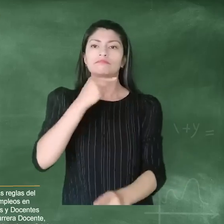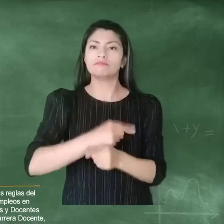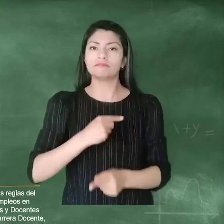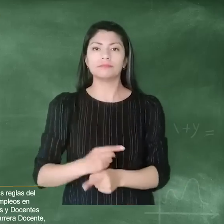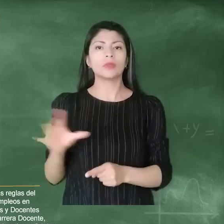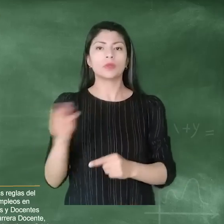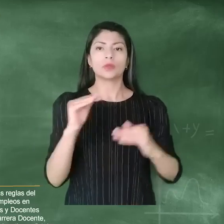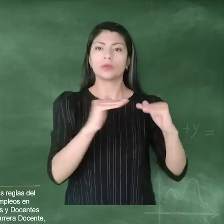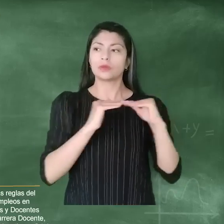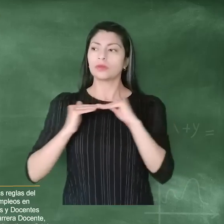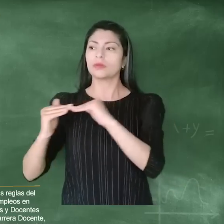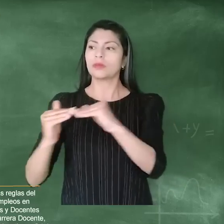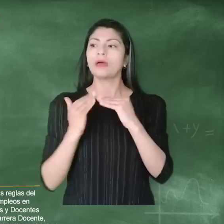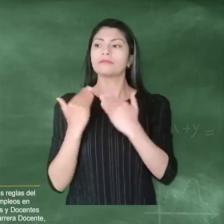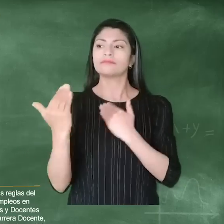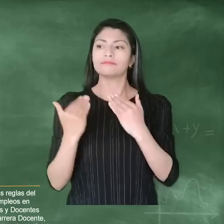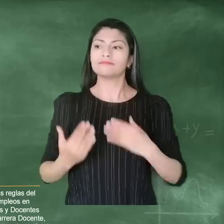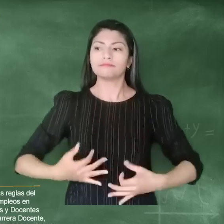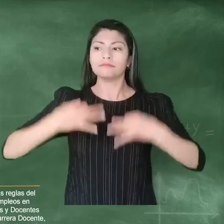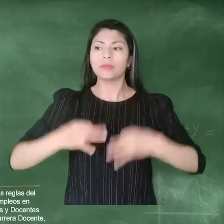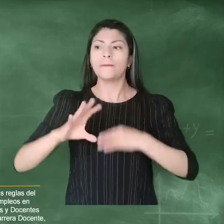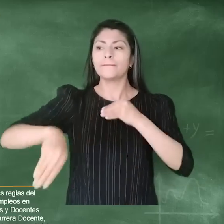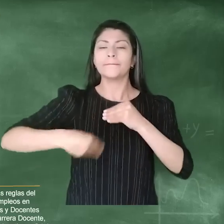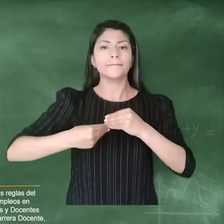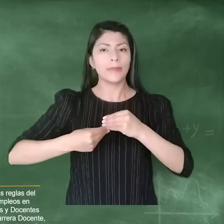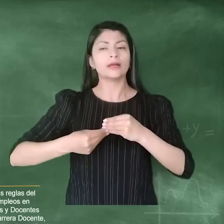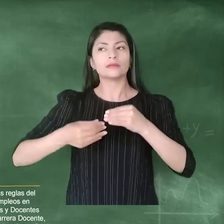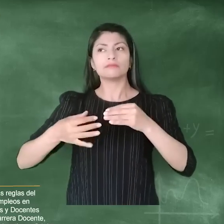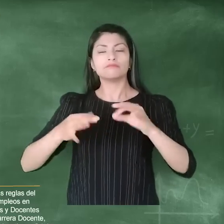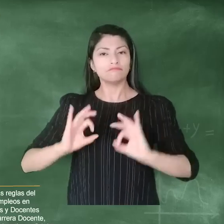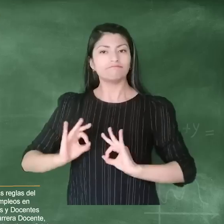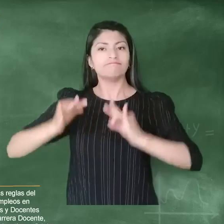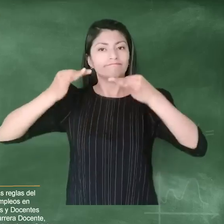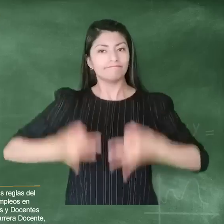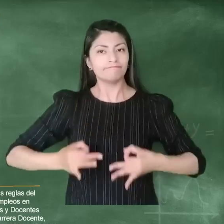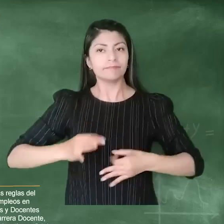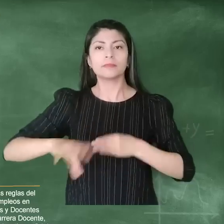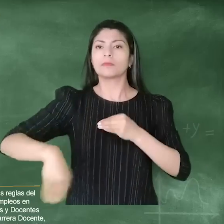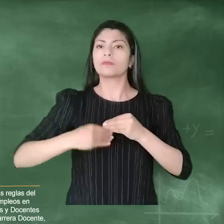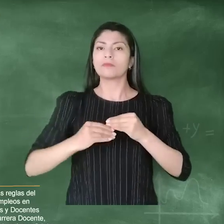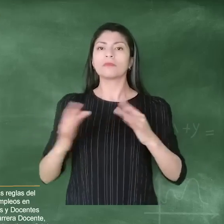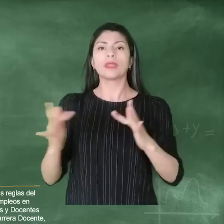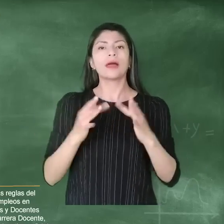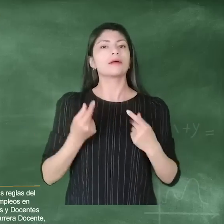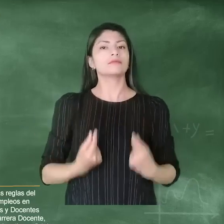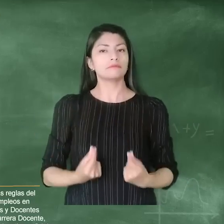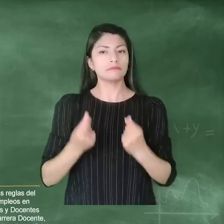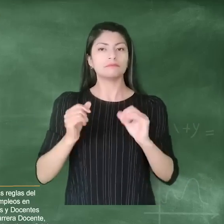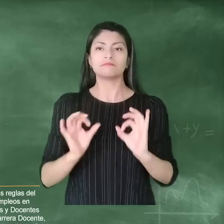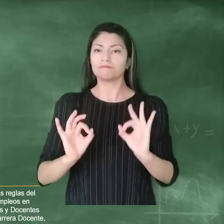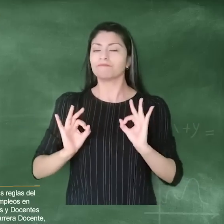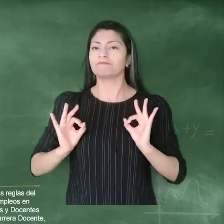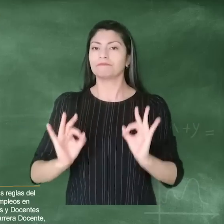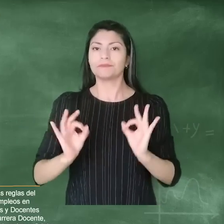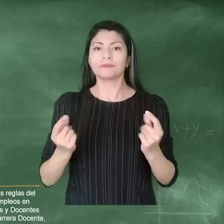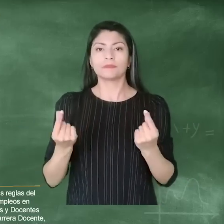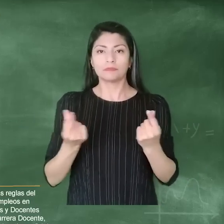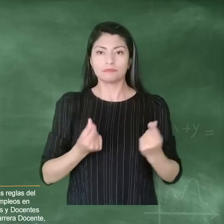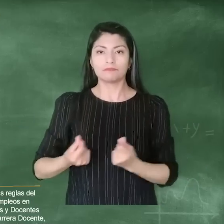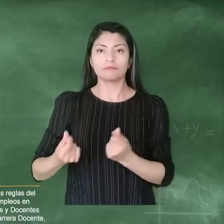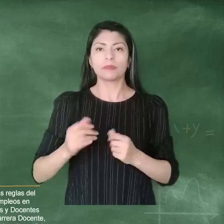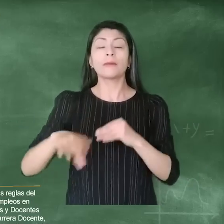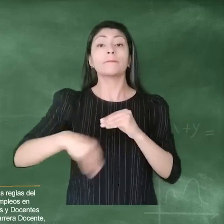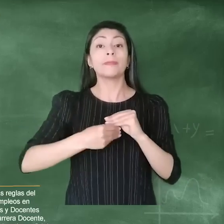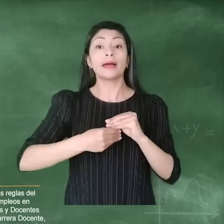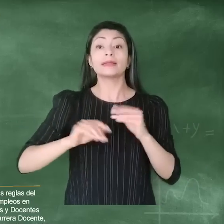publicidad, objetividad, imparcialidad, confiabilidad, transparencia, eficacia, eficiencia y